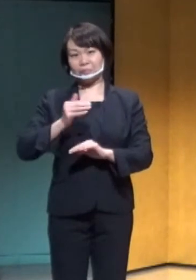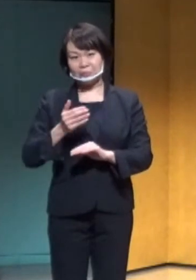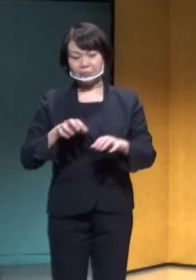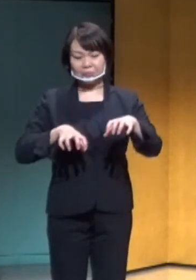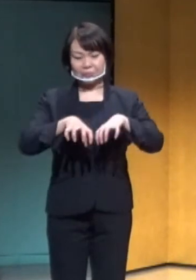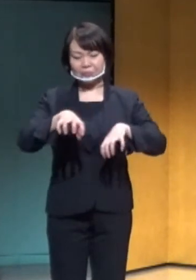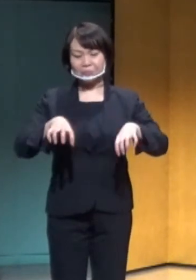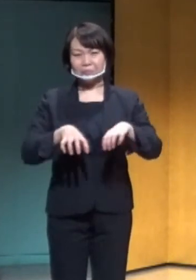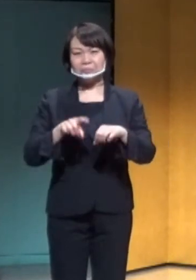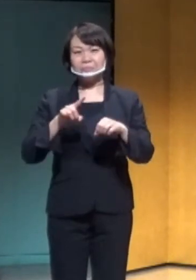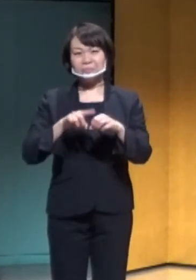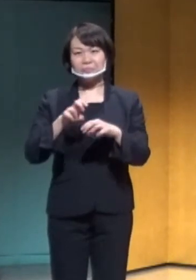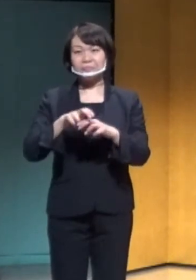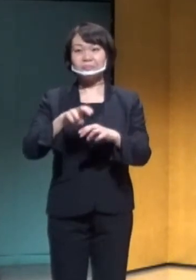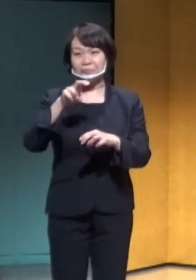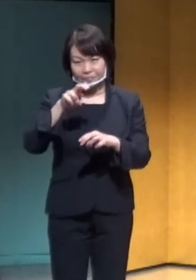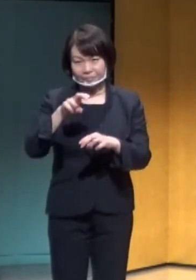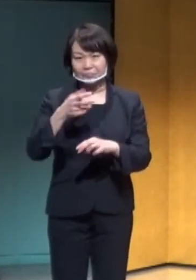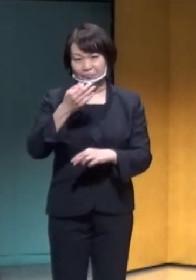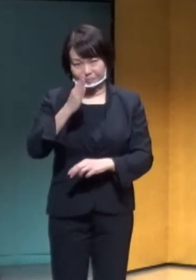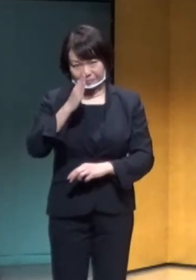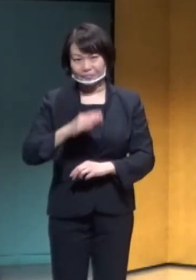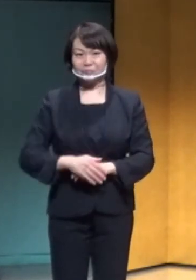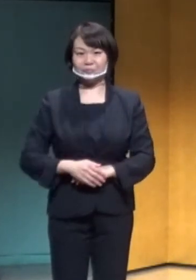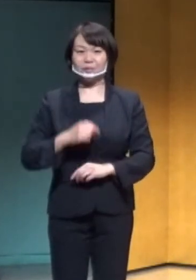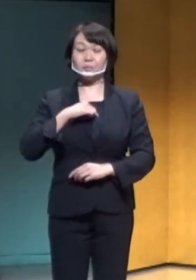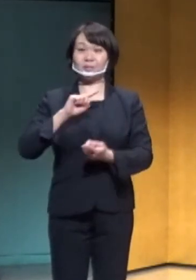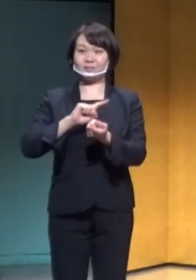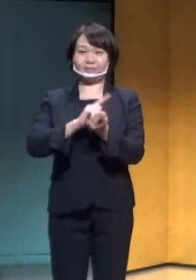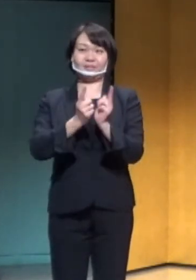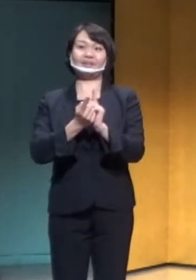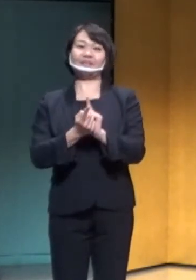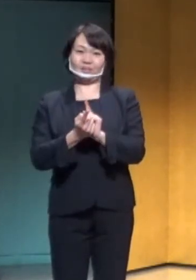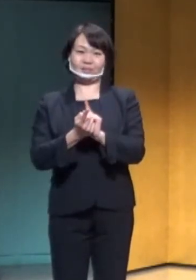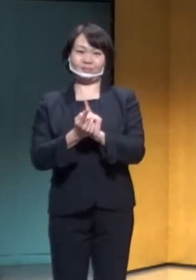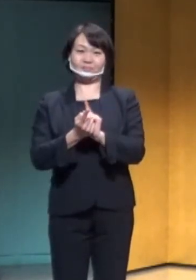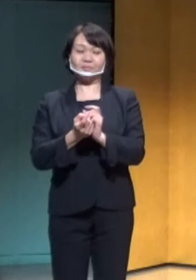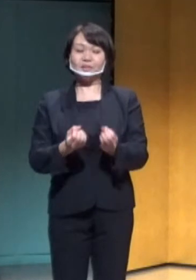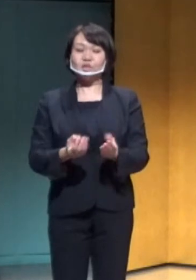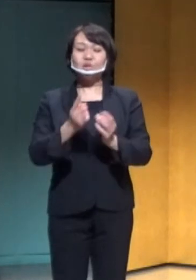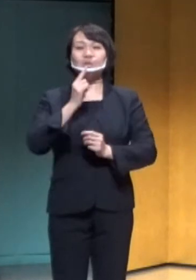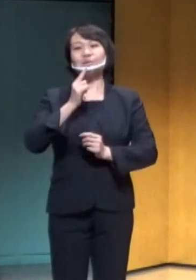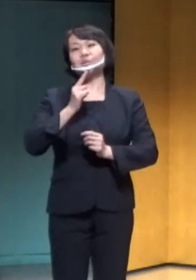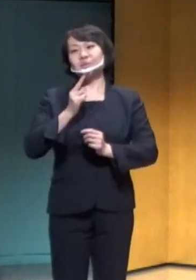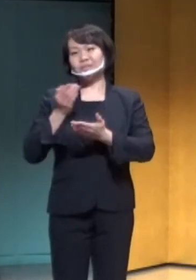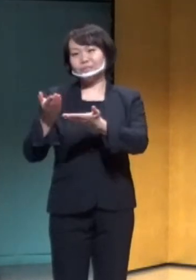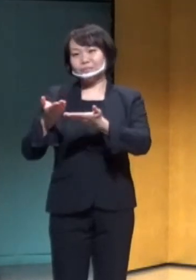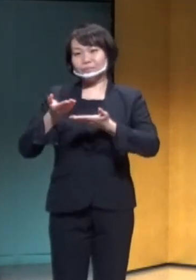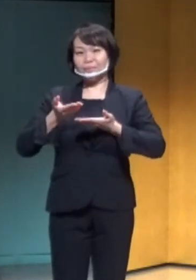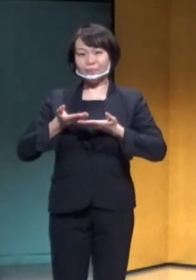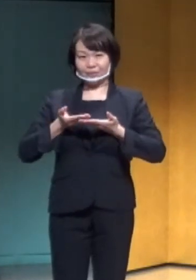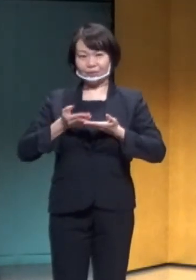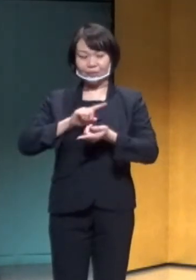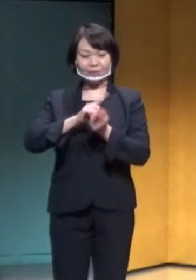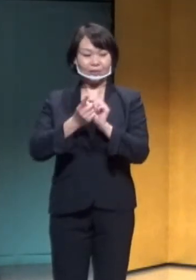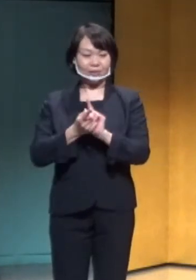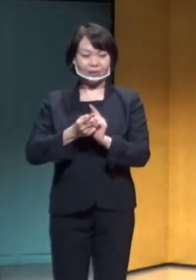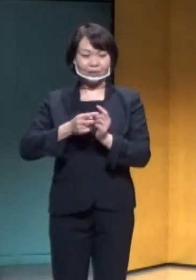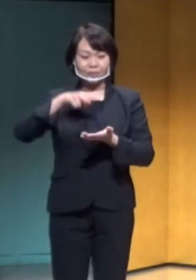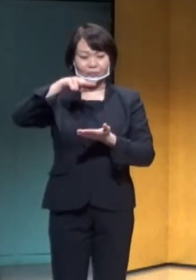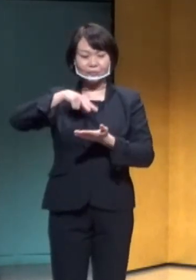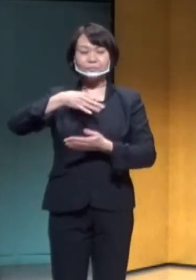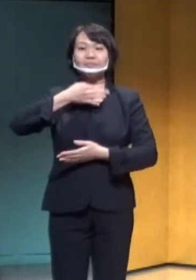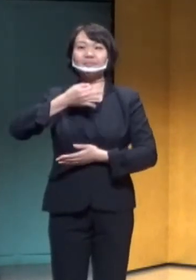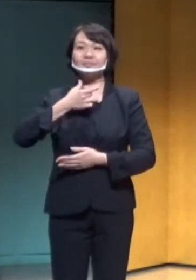用があり参加することができません。代わりに私の方から祝辞を預かっておりますので、これを代読させていただきます